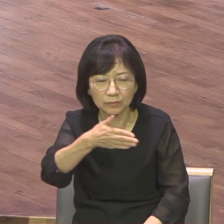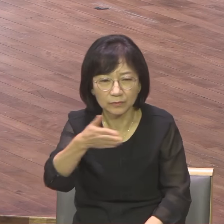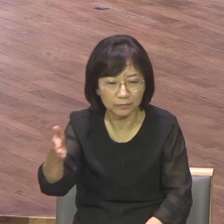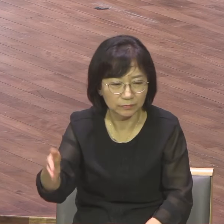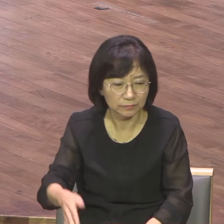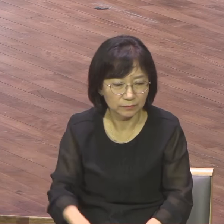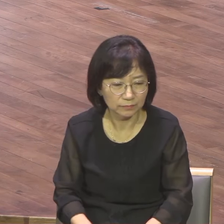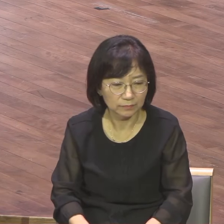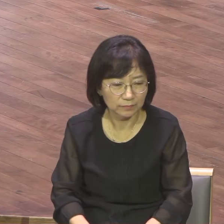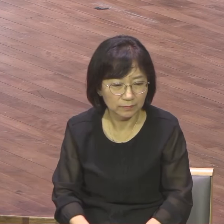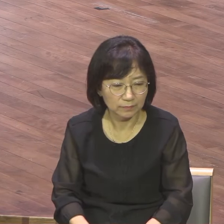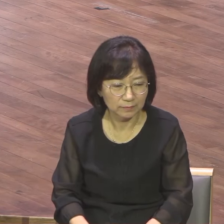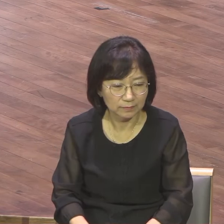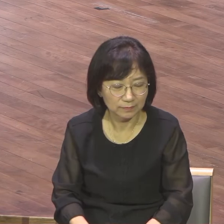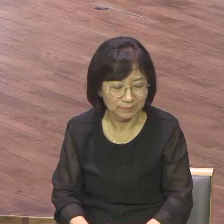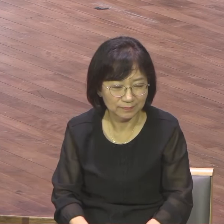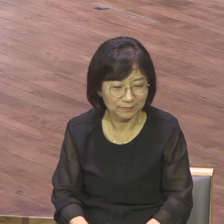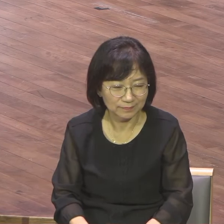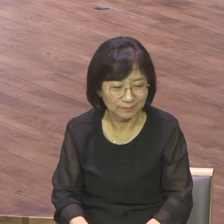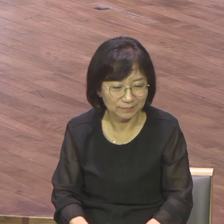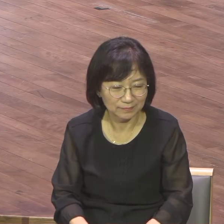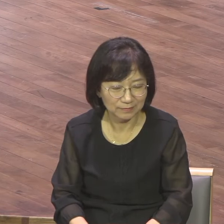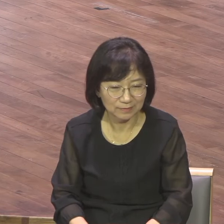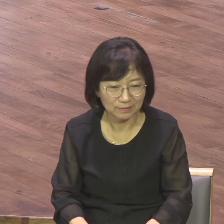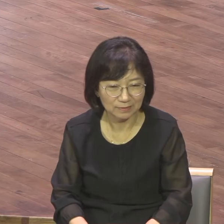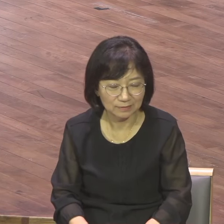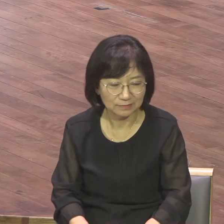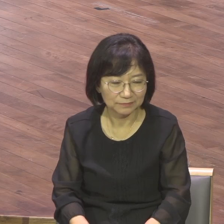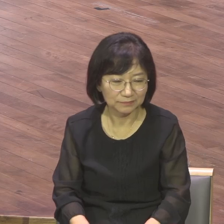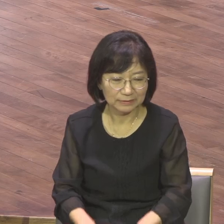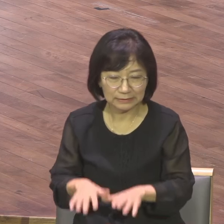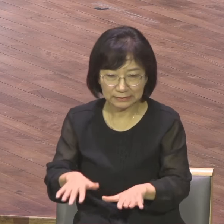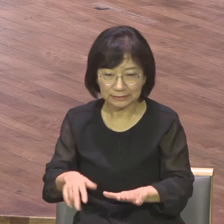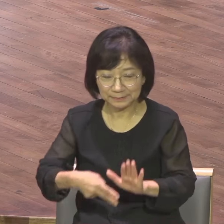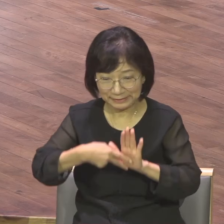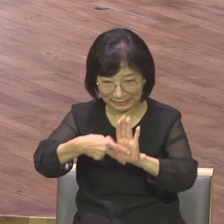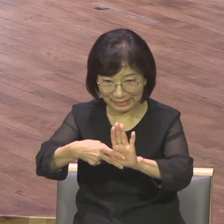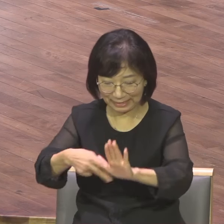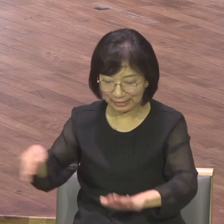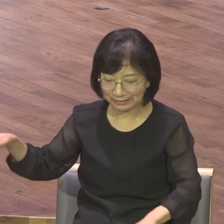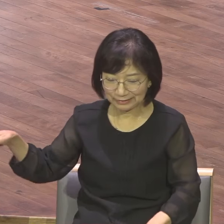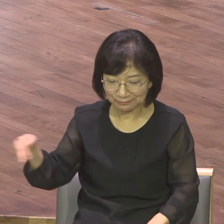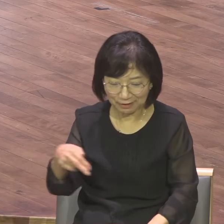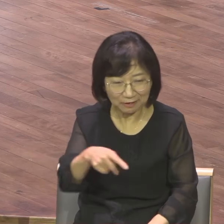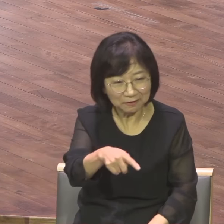주의 종이 와서 말하는데 그게 믿어집니까? 지금 현실적으로 볼 때